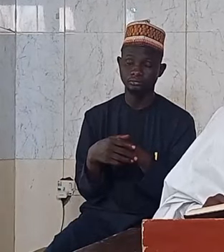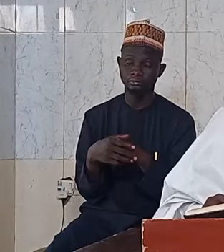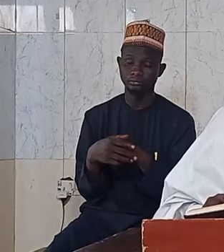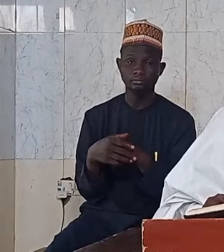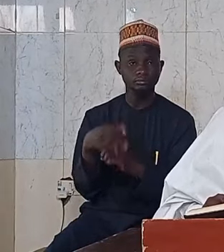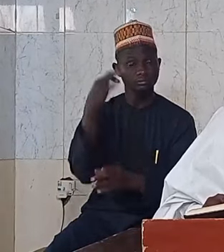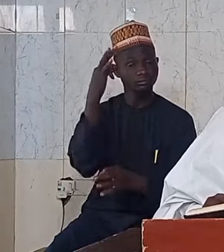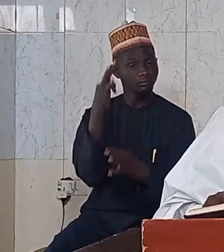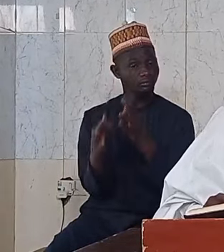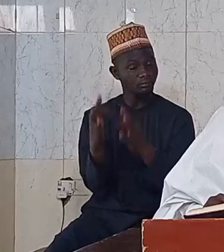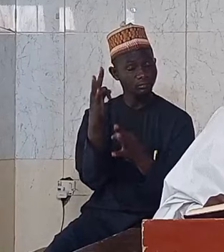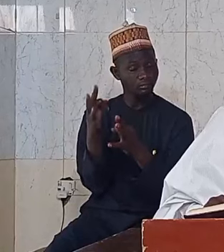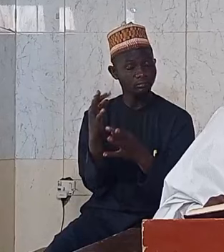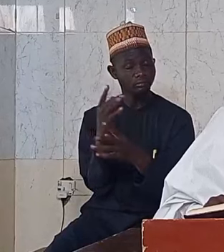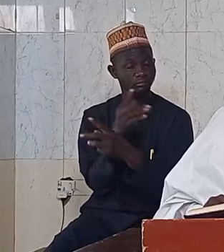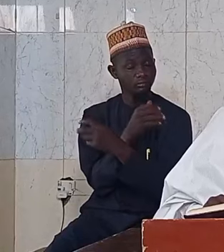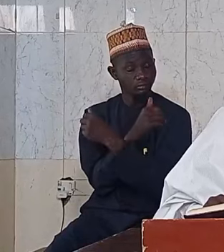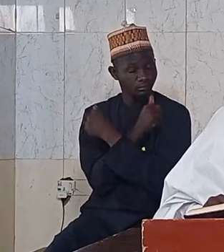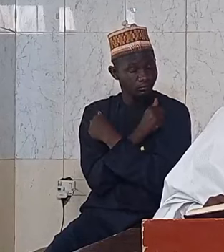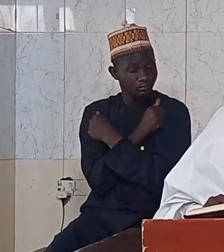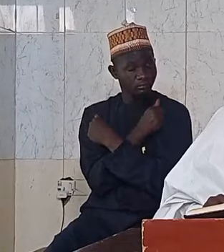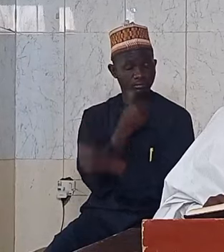ash-shaytan in ya zama